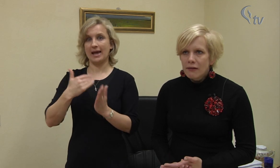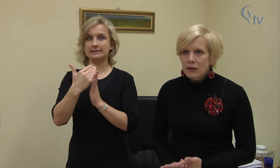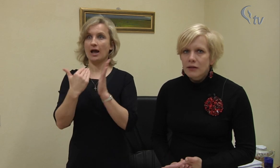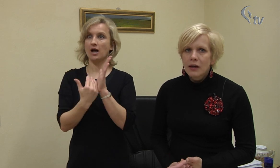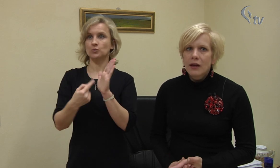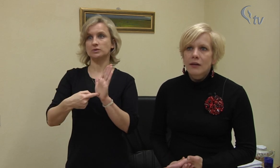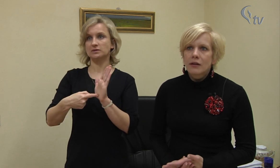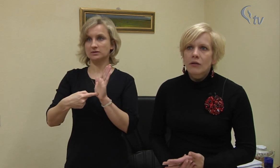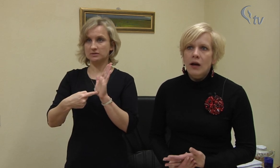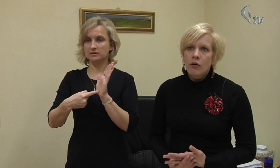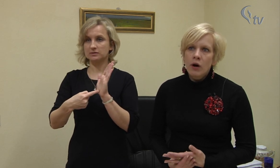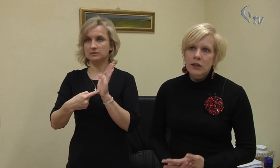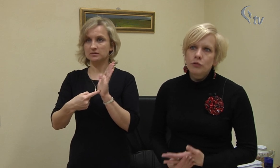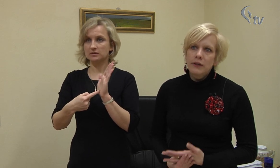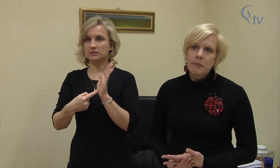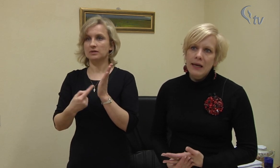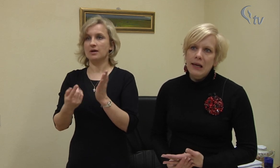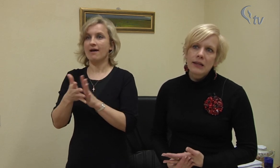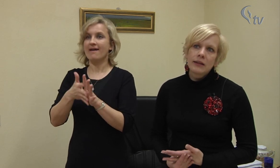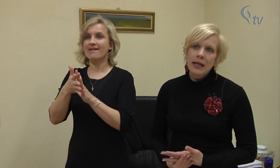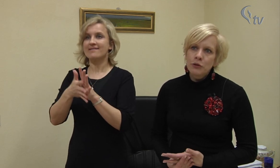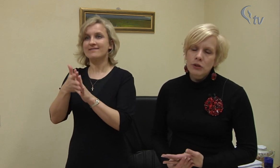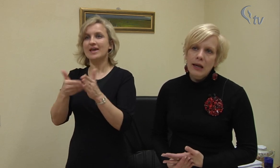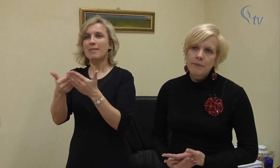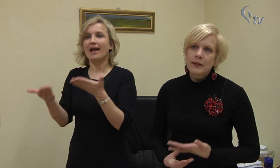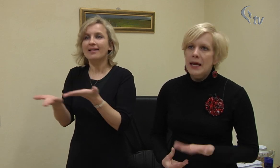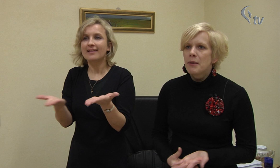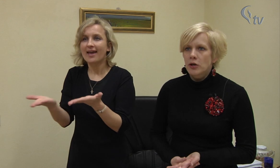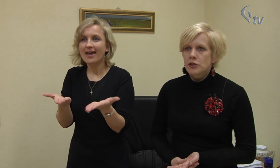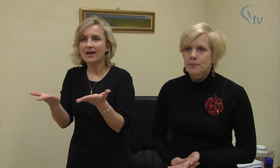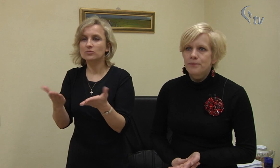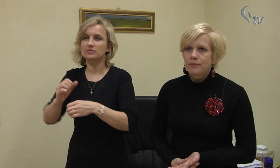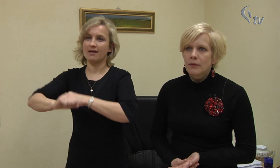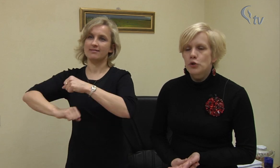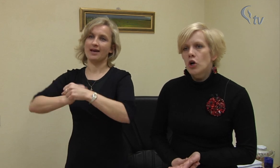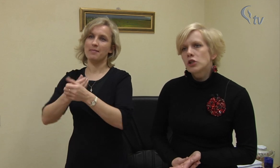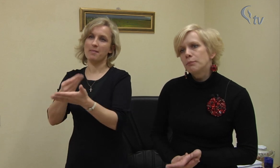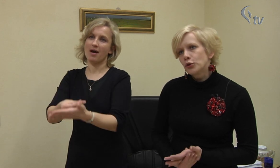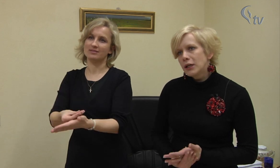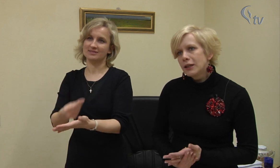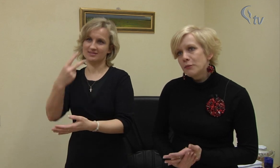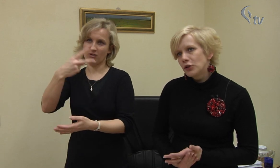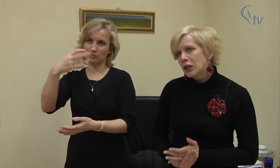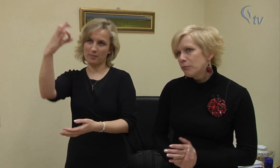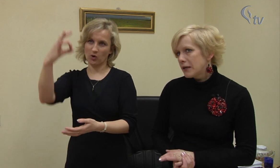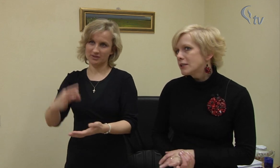tulenevalt kohaldatud viipekeele teenusele käibemaks, mis on 20% ja mis on tegelikult päris